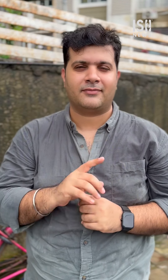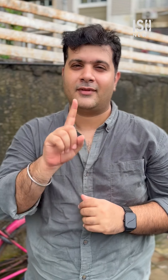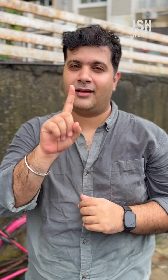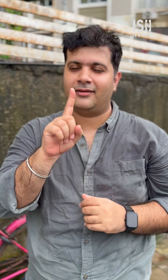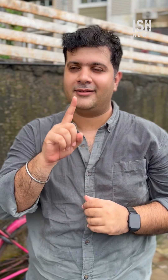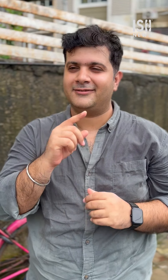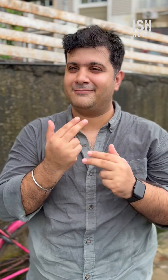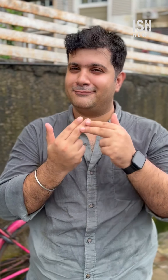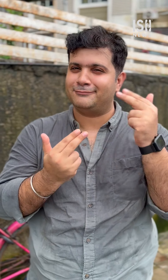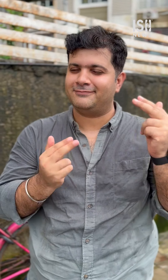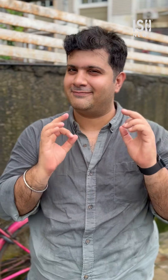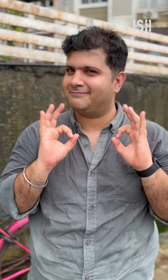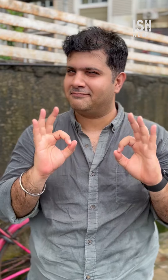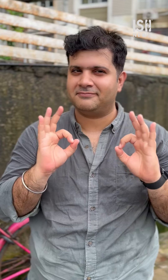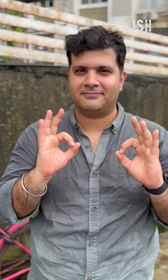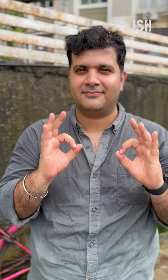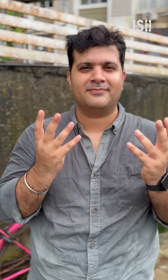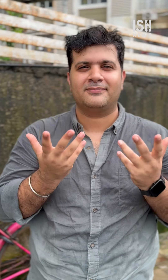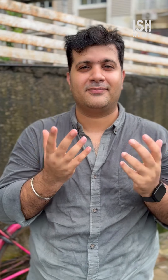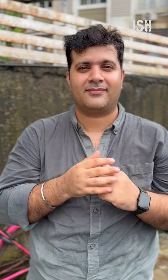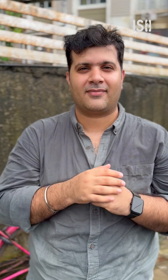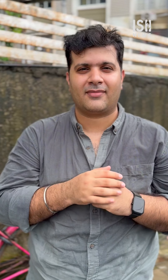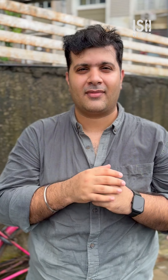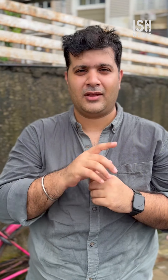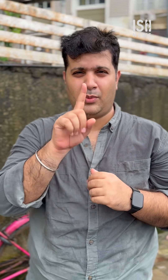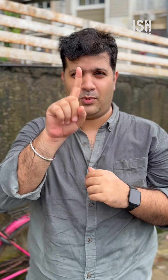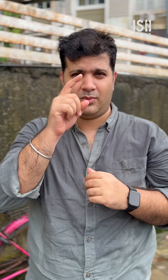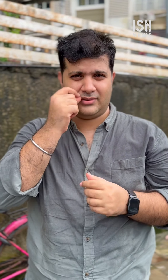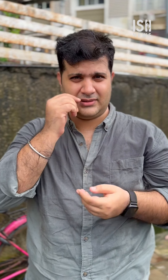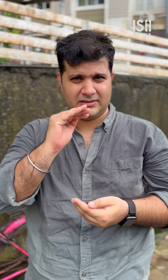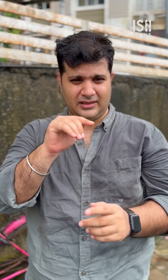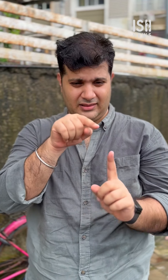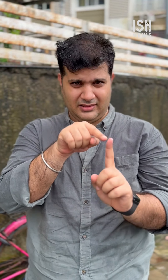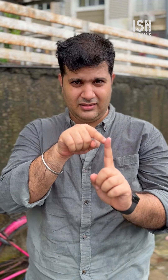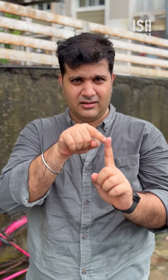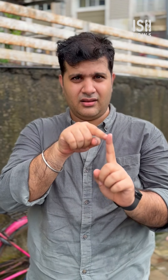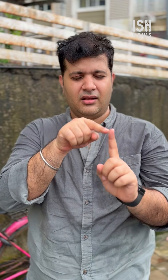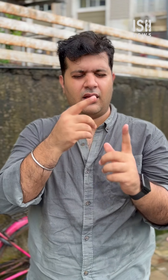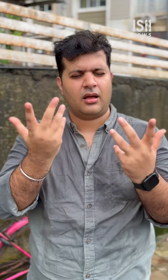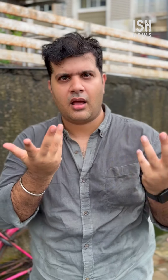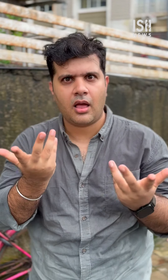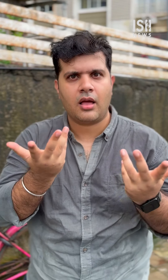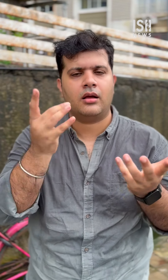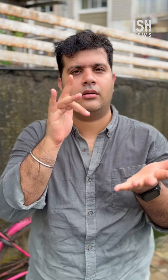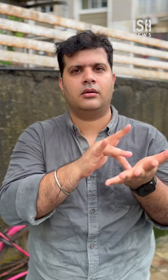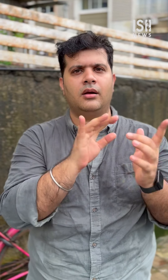एक बहुत अच्छी कहानी है जहां एक लड़का पाकिस्तान में फंस जाता है